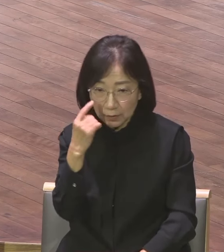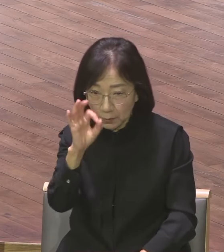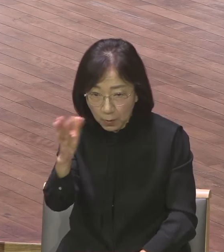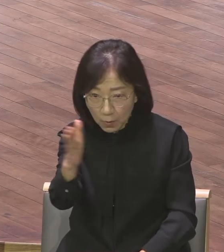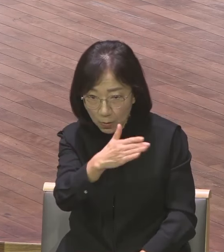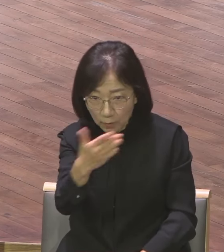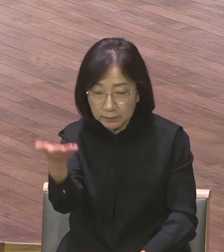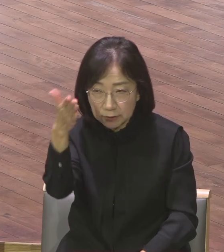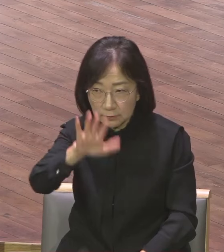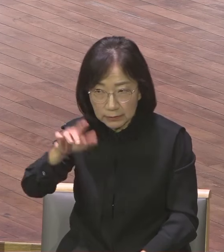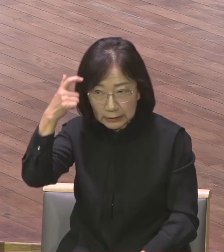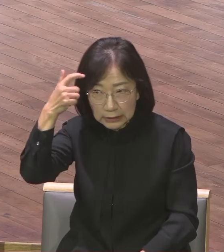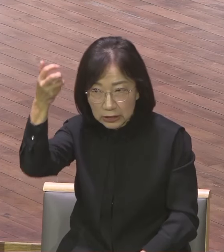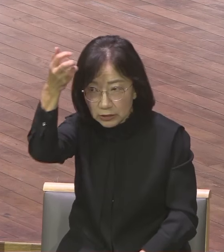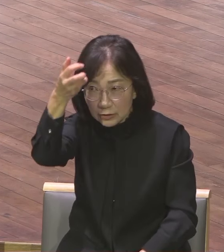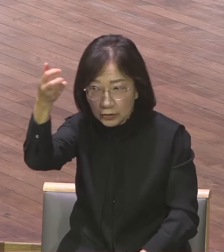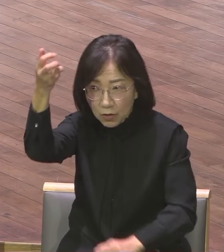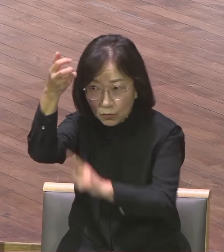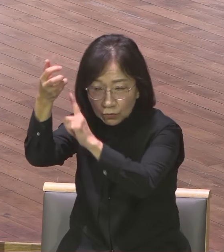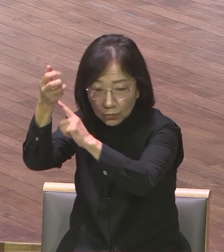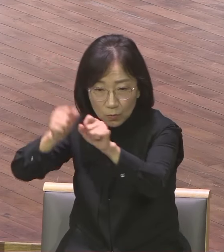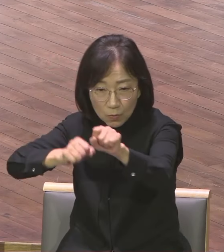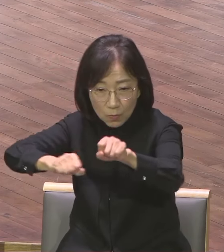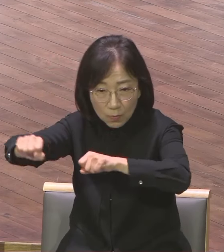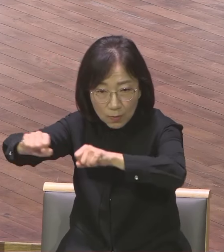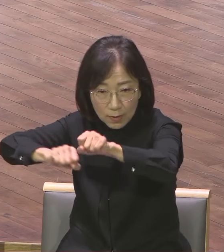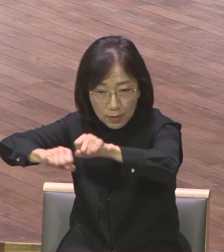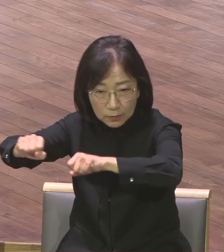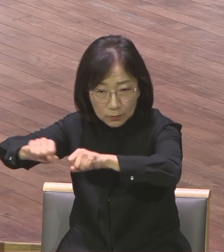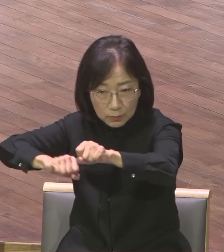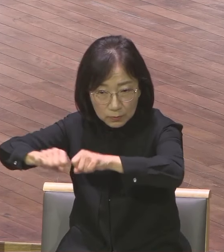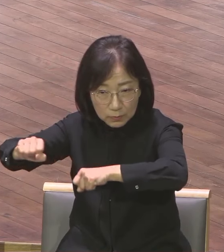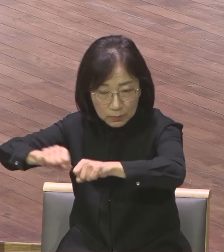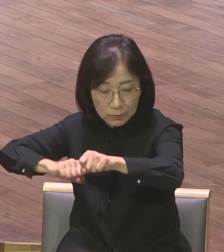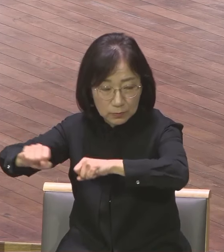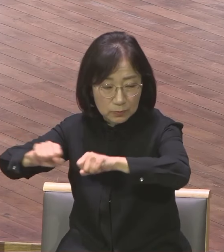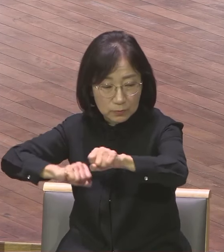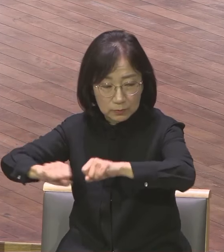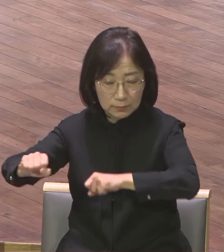활동하는 존재예요. 영으로 다 움직입니다. 육체는 그냥 따라갈 뿐이요.